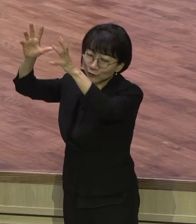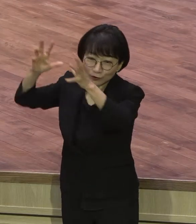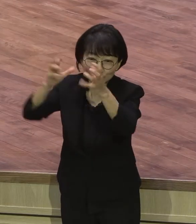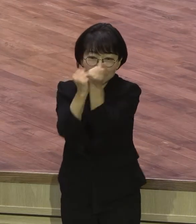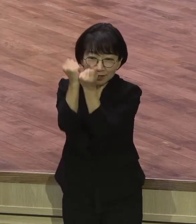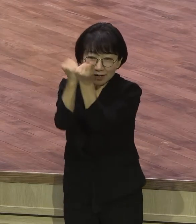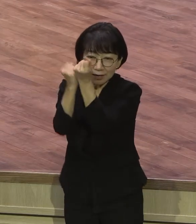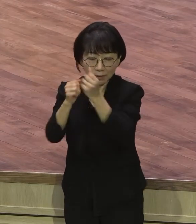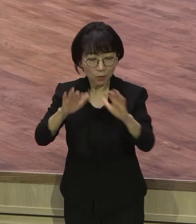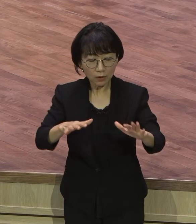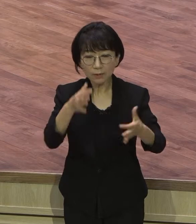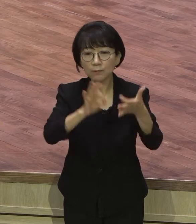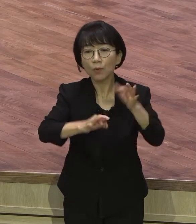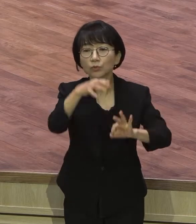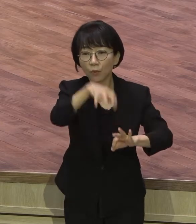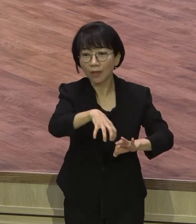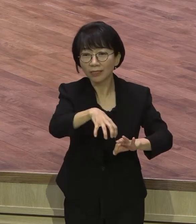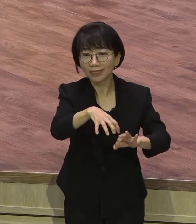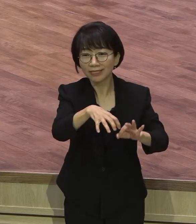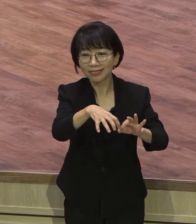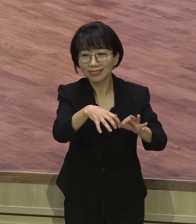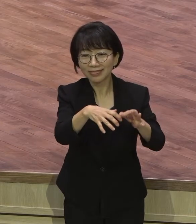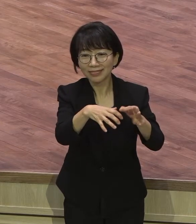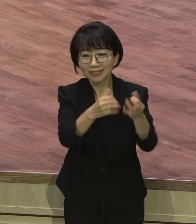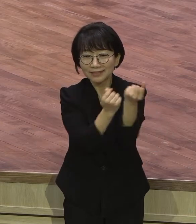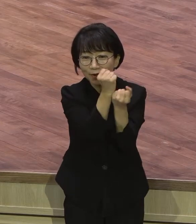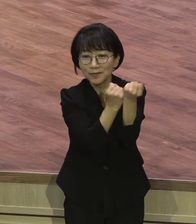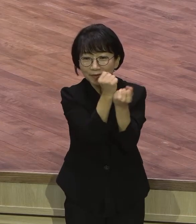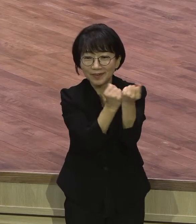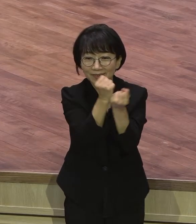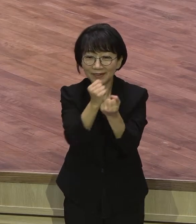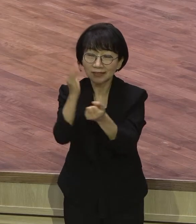같다고 말씀하시면서 시작하세요. 천국 이와 같다.